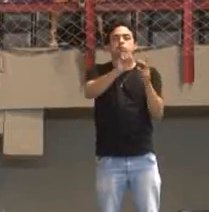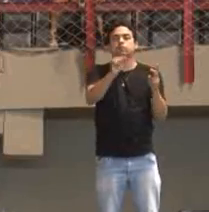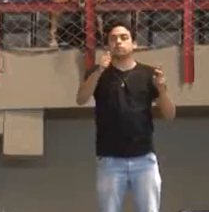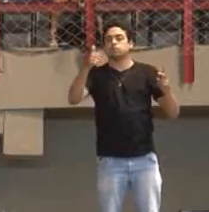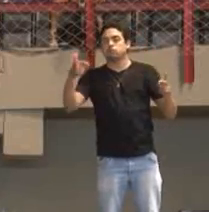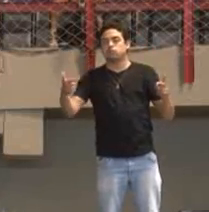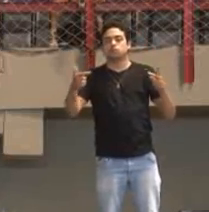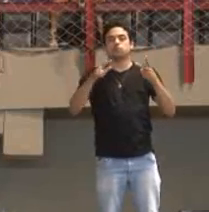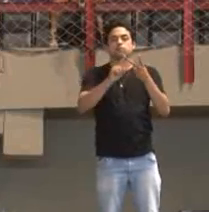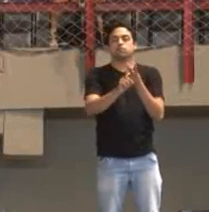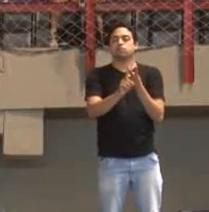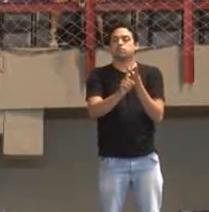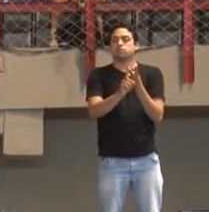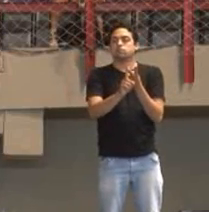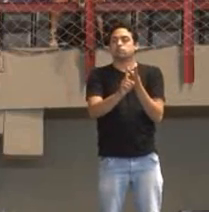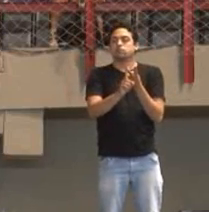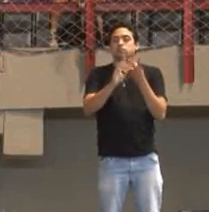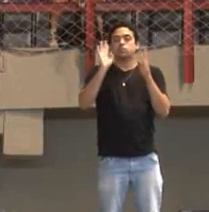82.